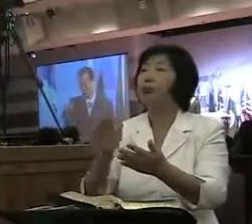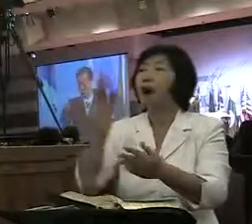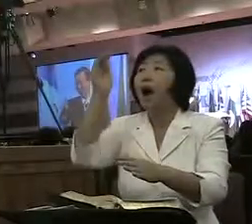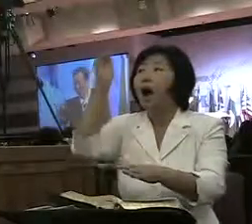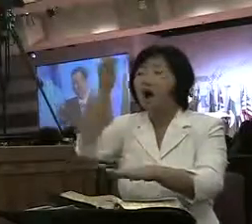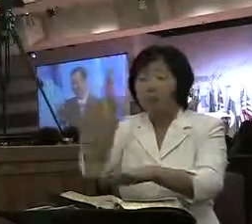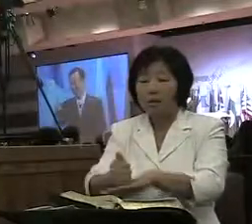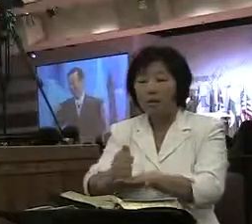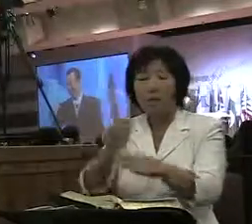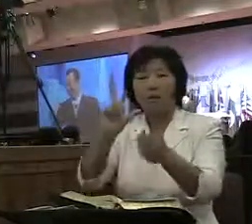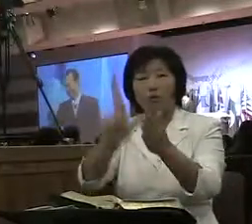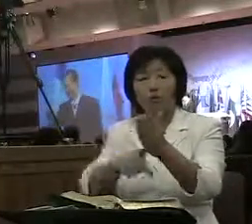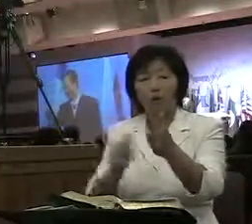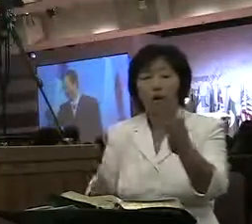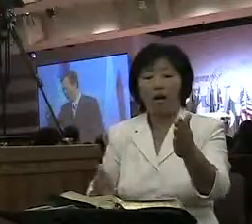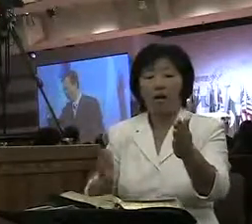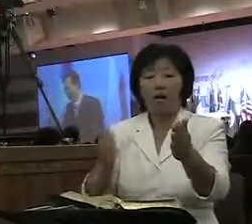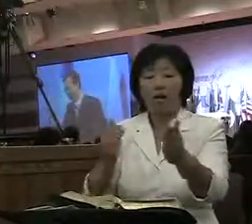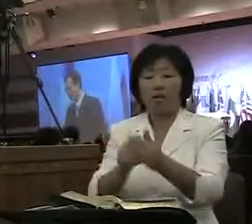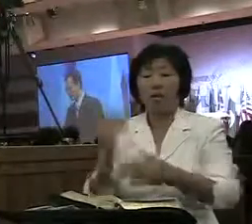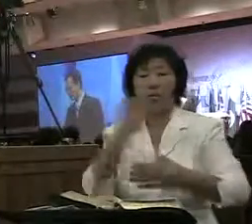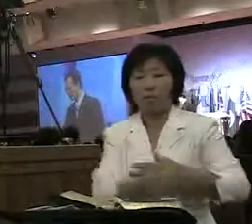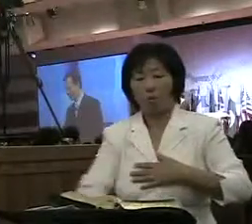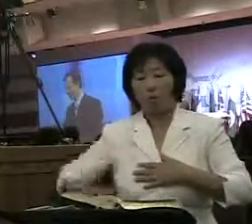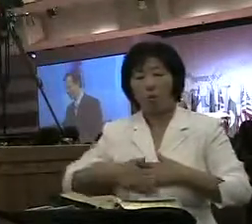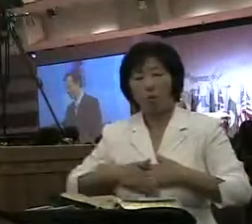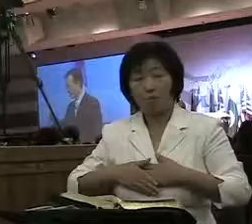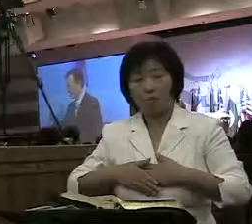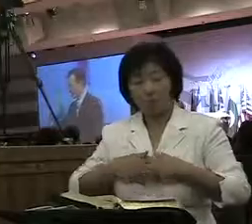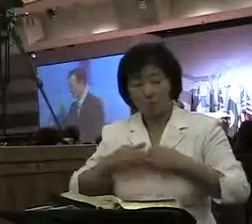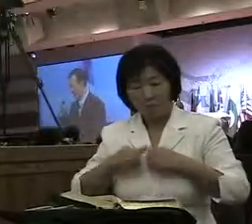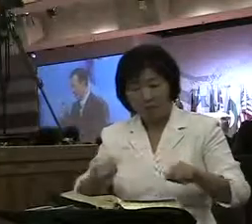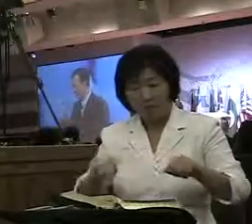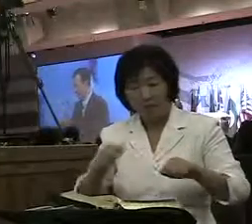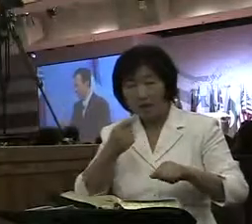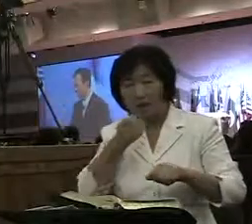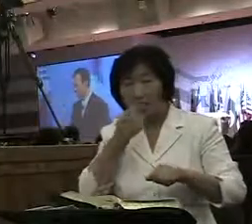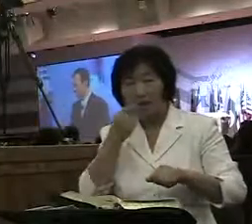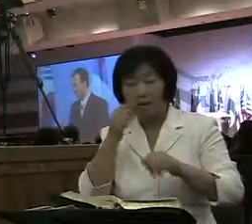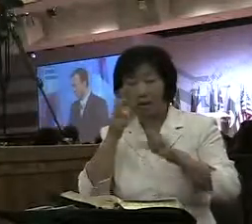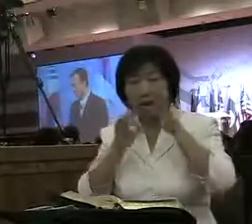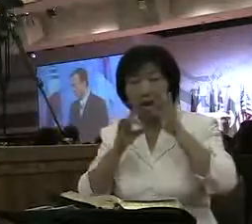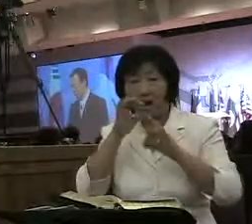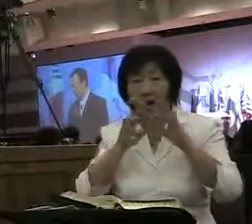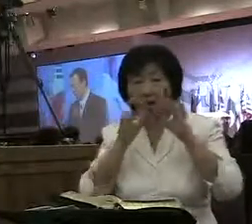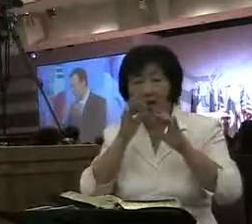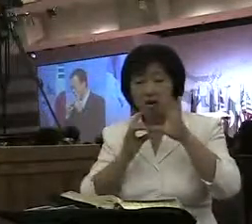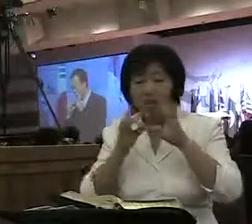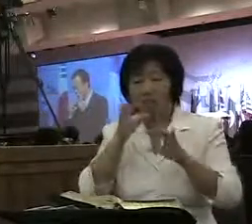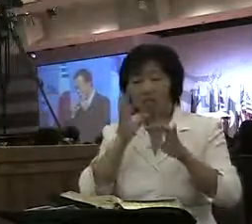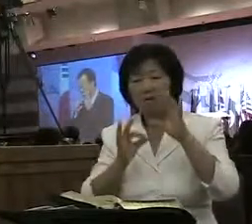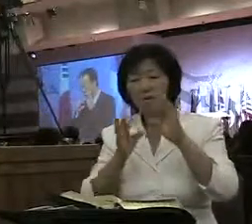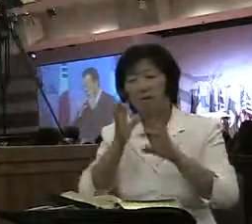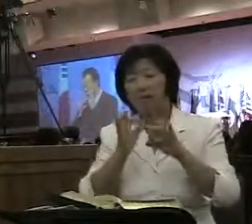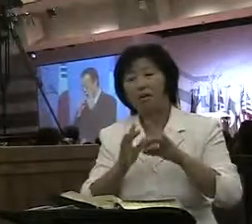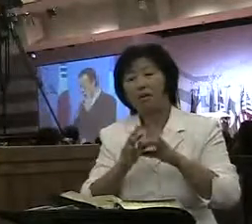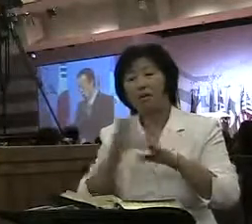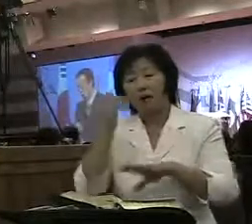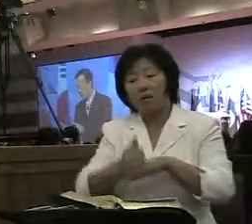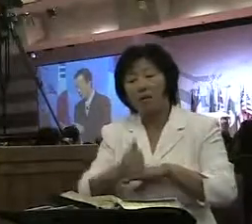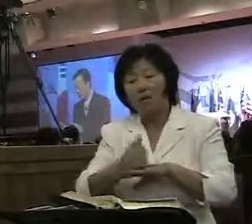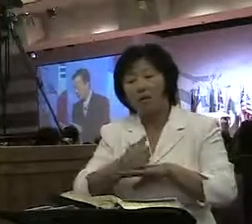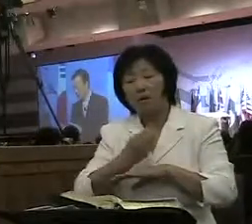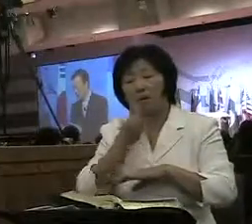마지막 순간까지 몸이 망가지며 이가 다 빠지며 마지막